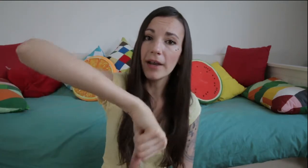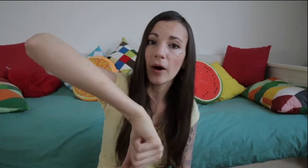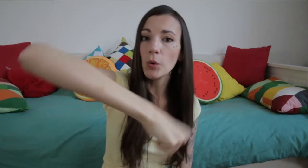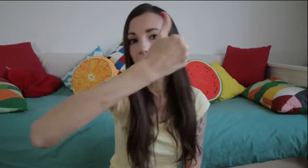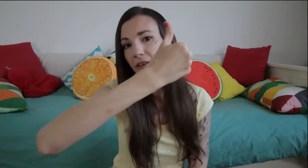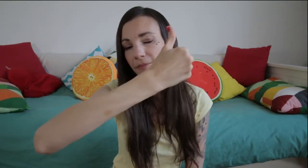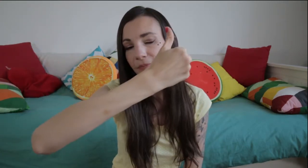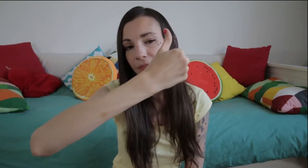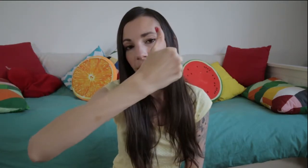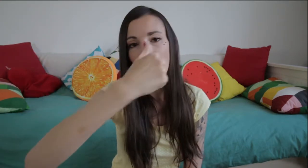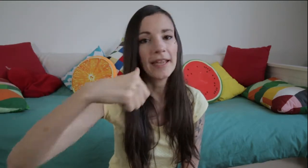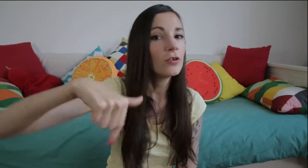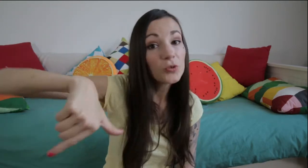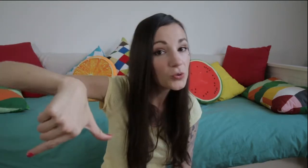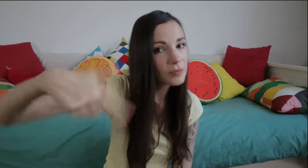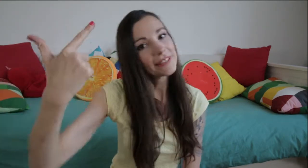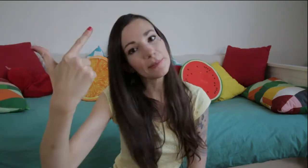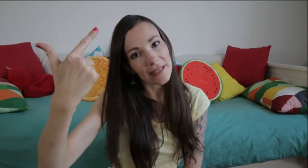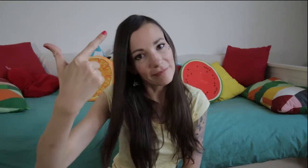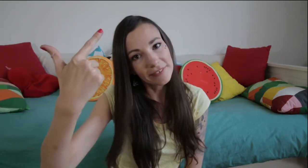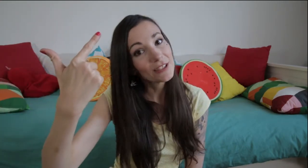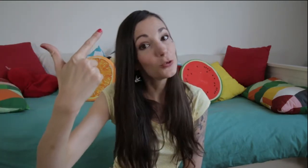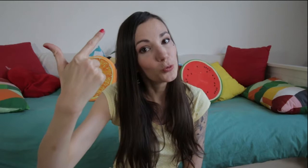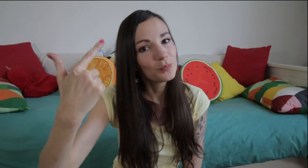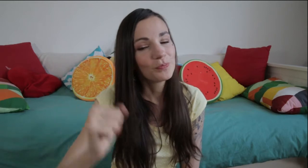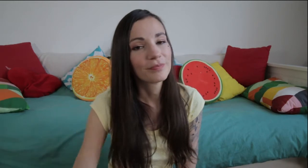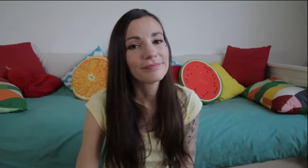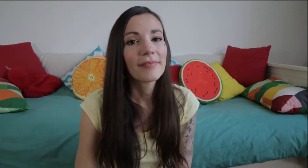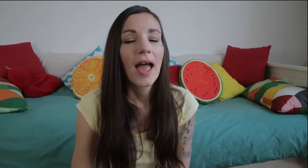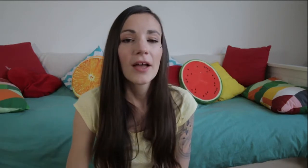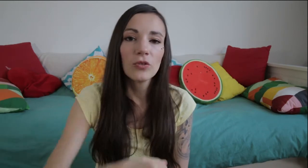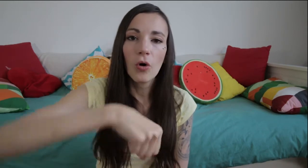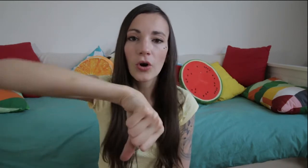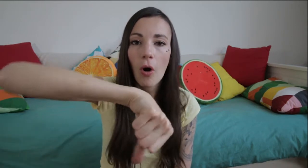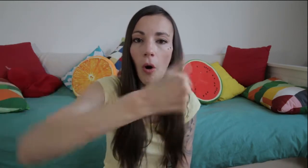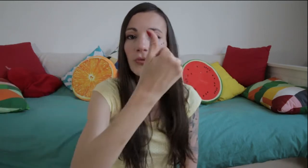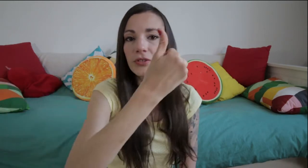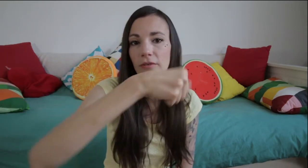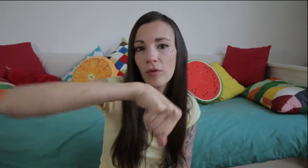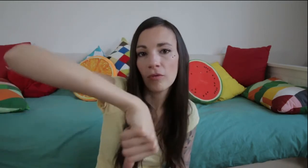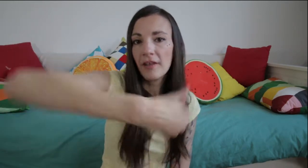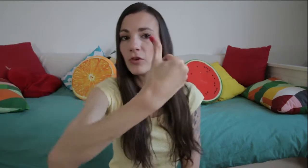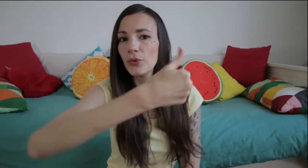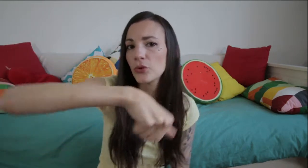l'air. Et le mot 12, ben c'est pareil, c'est le 2. Donc 11, on lève le pouce